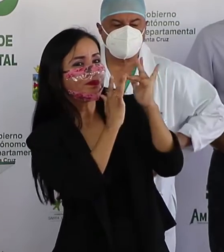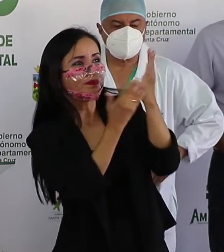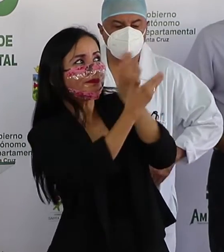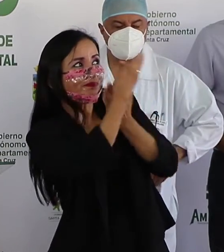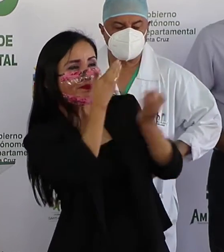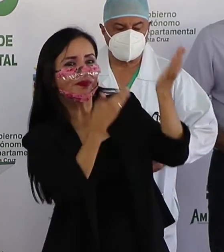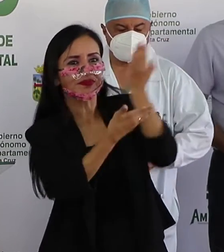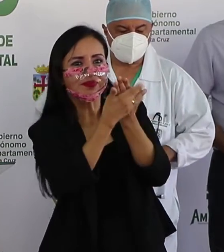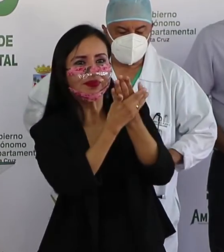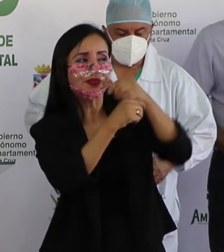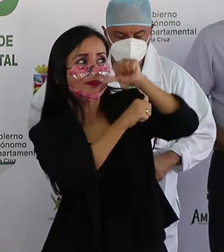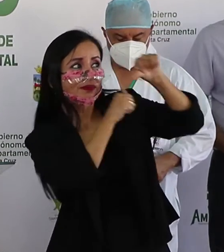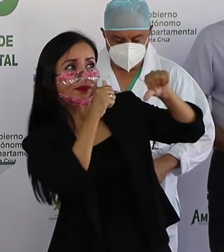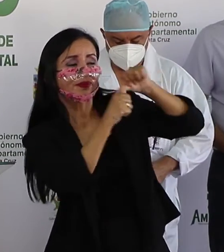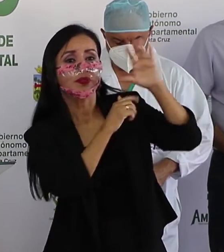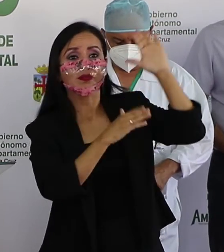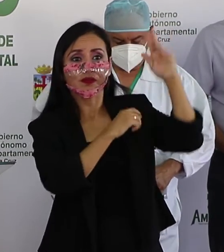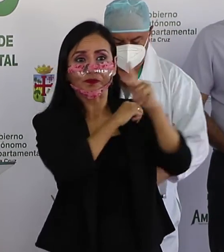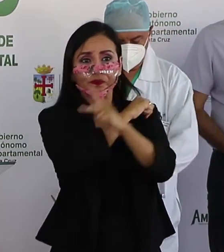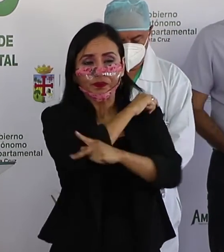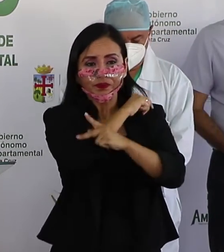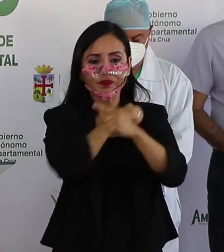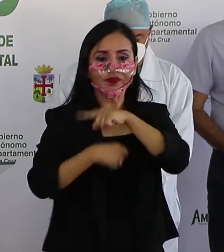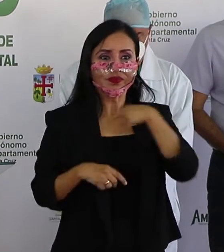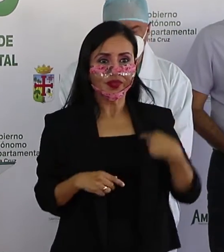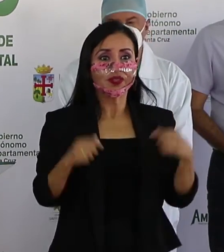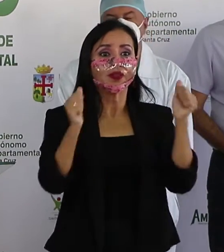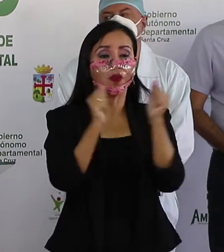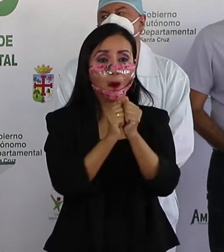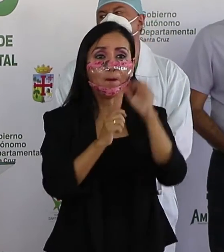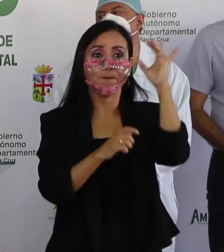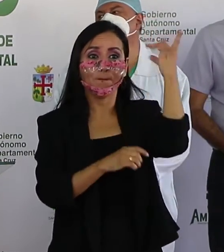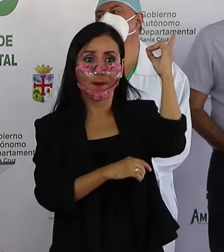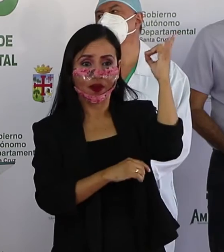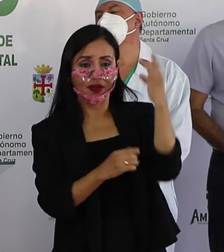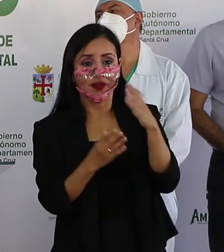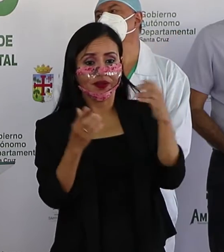hay con su país y con el nuestro,